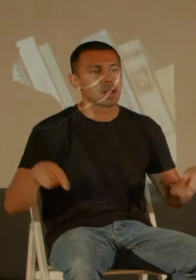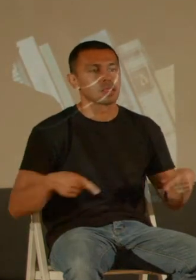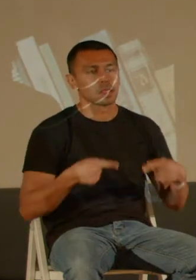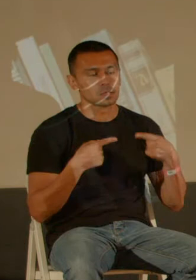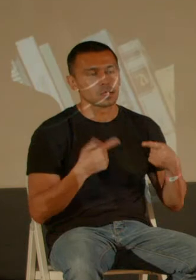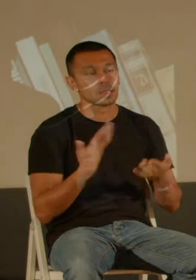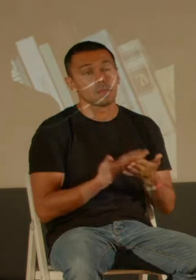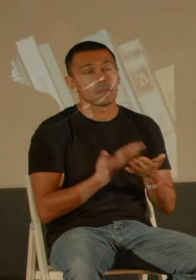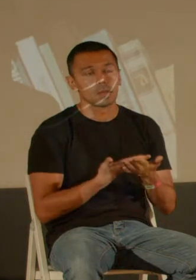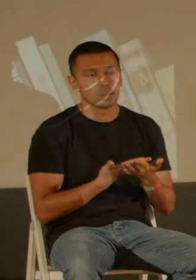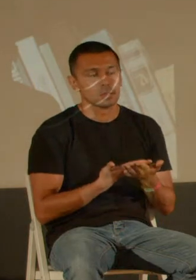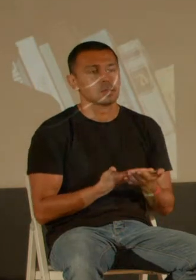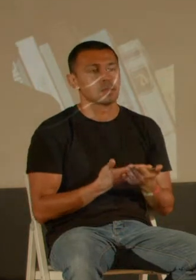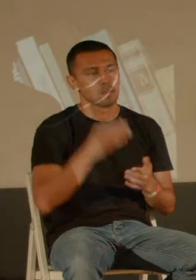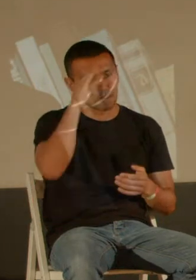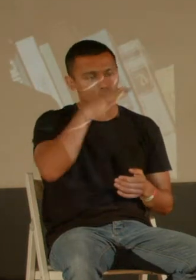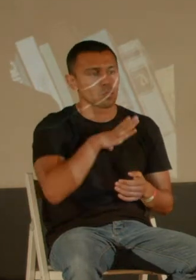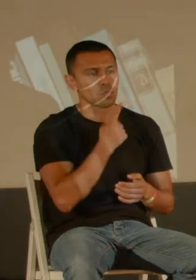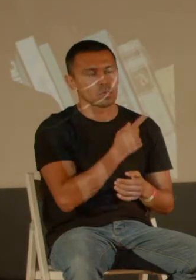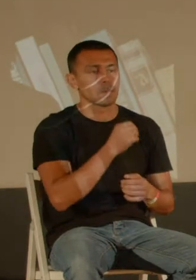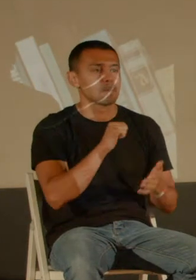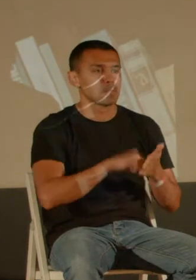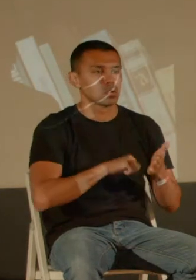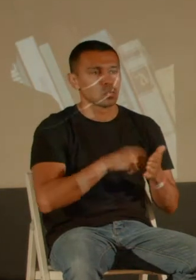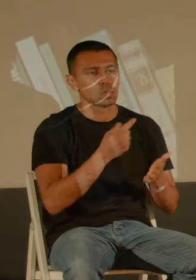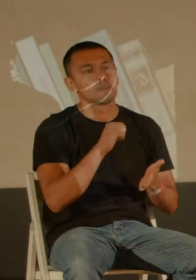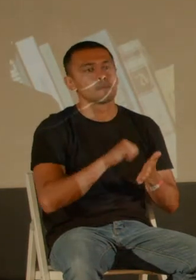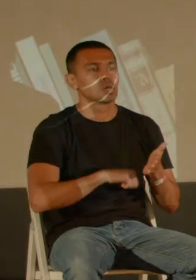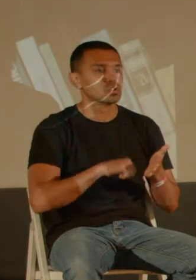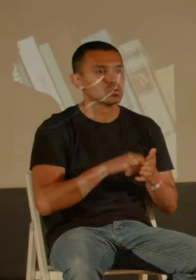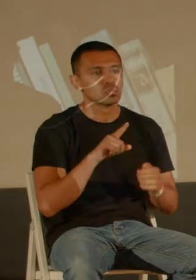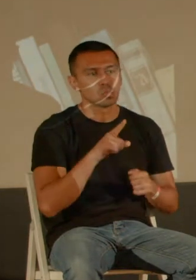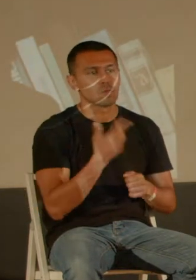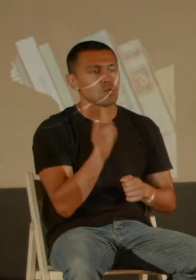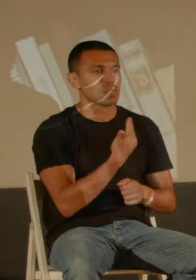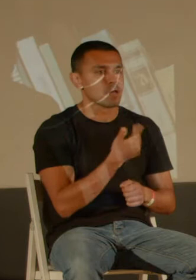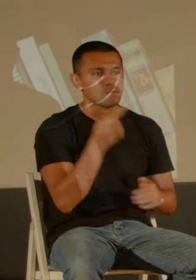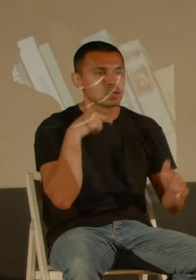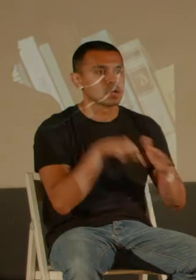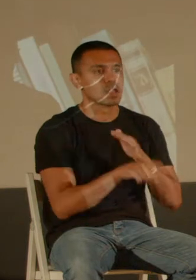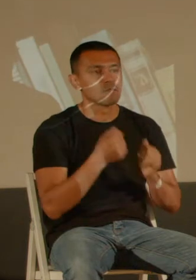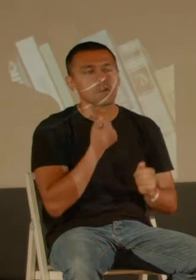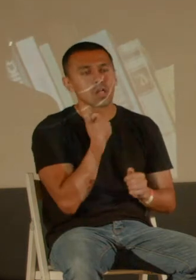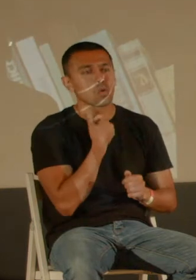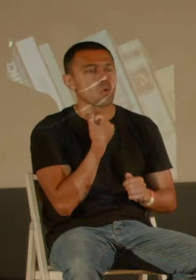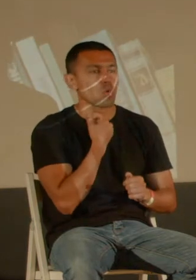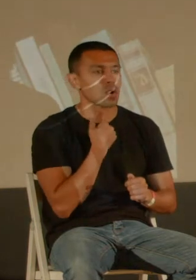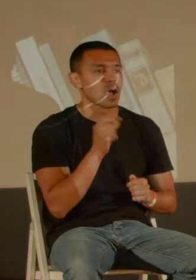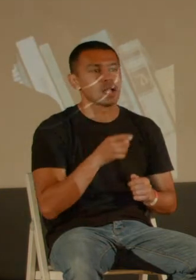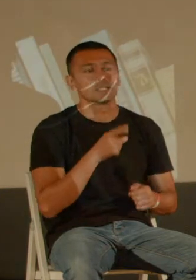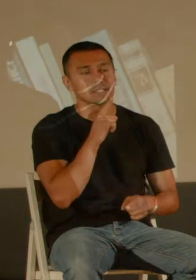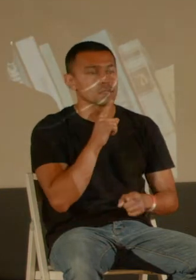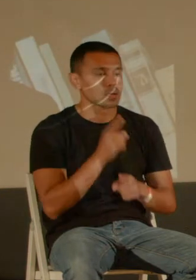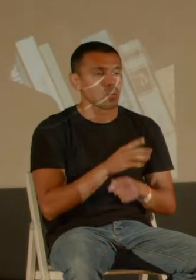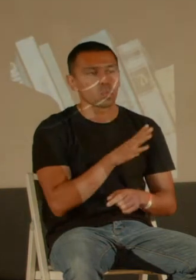реабілітації. Наприклад, батько був одною з причин, чому вона втікала в алкоголь. А